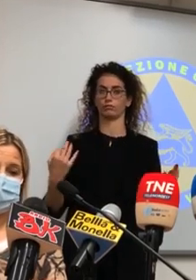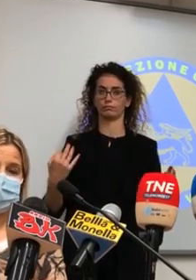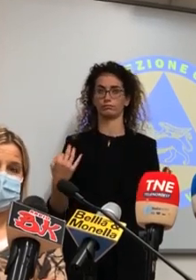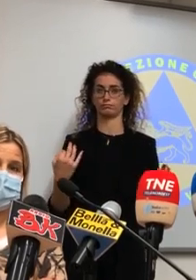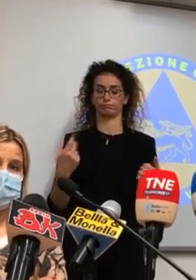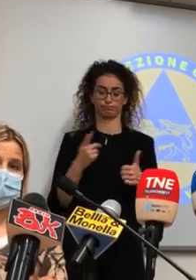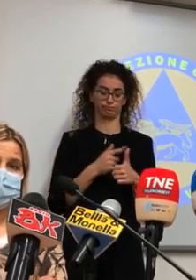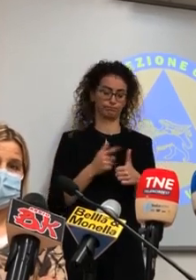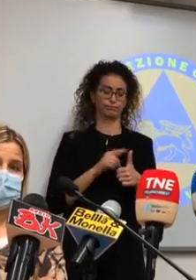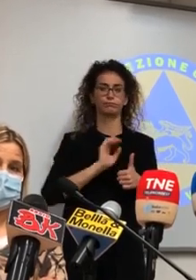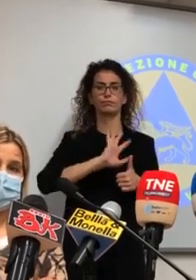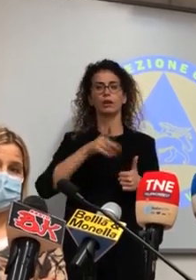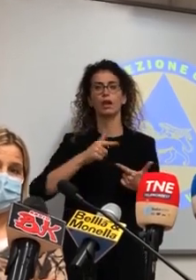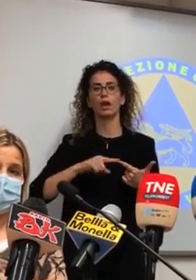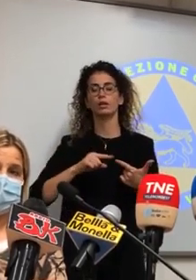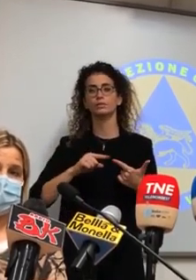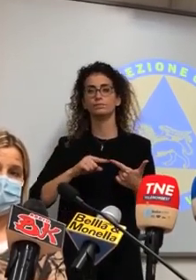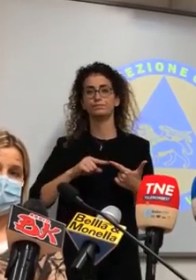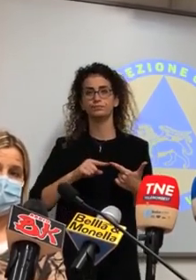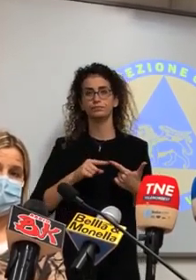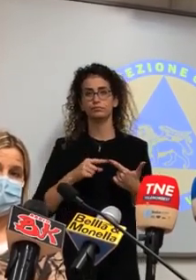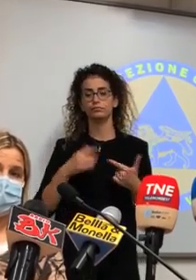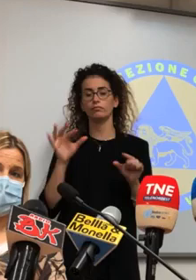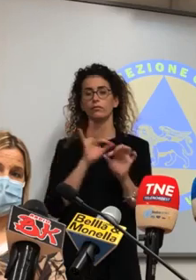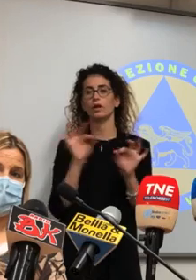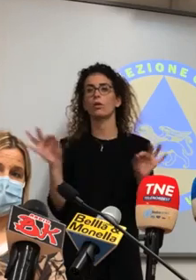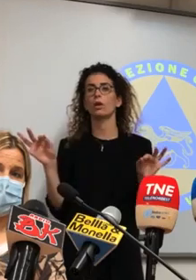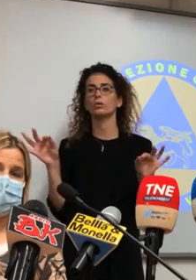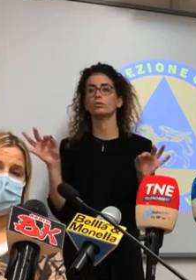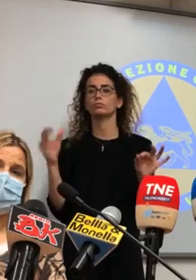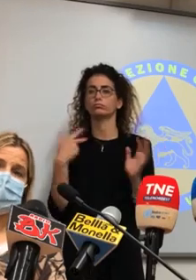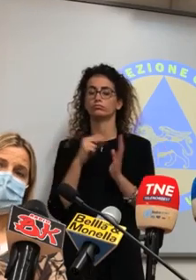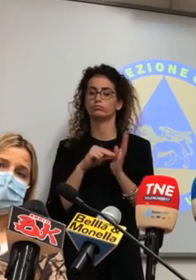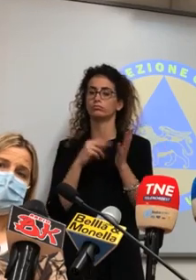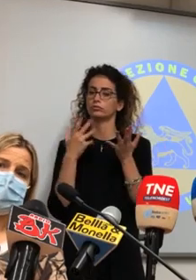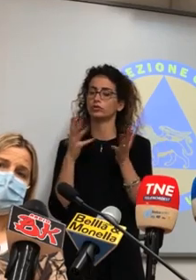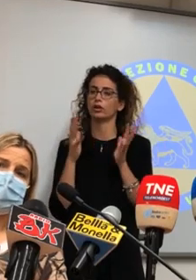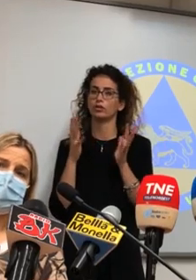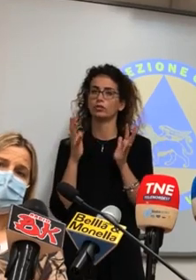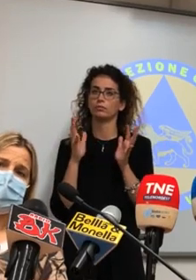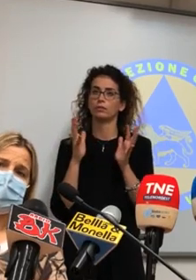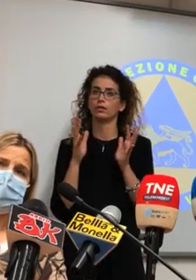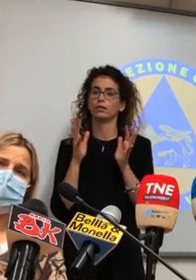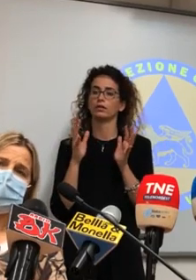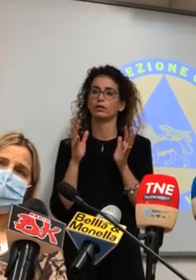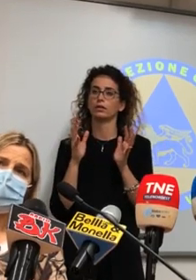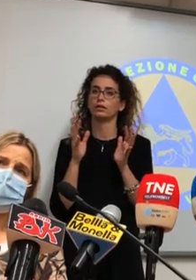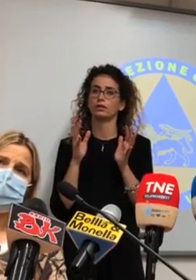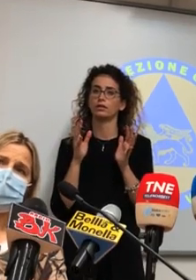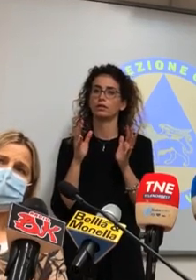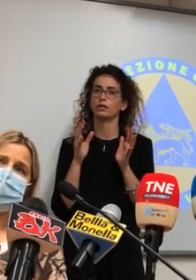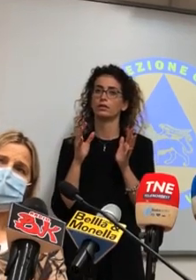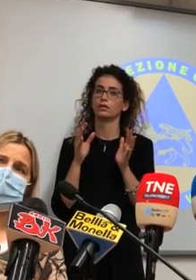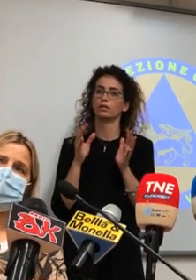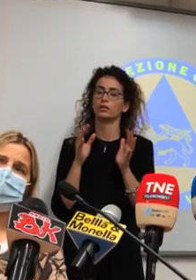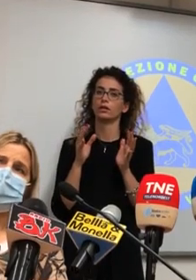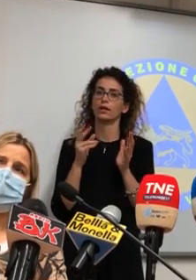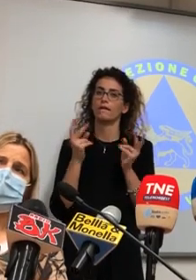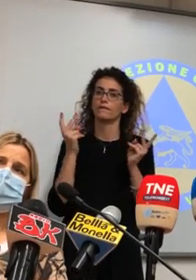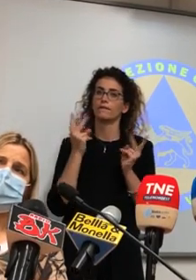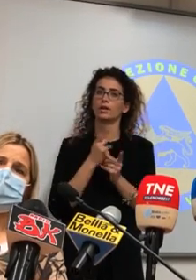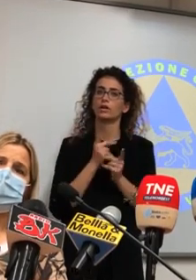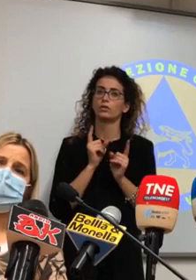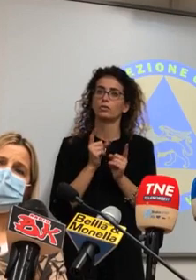c'è un'altra questione. Qualcuno si è già prenotato, nonostante non, l'hanno prenotato nonostante